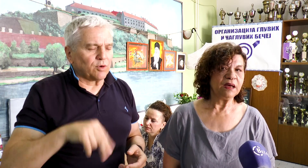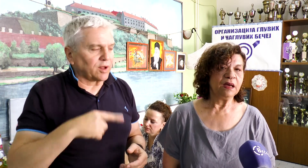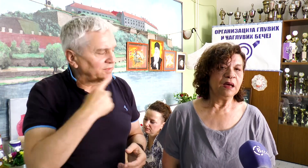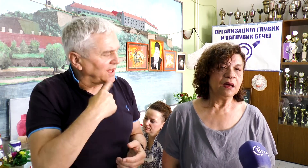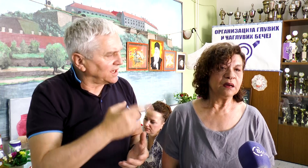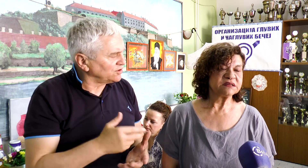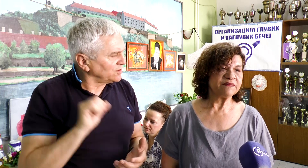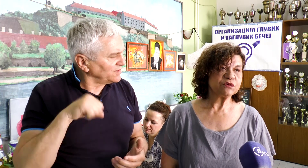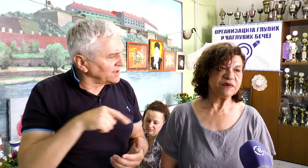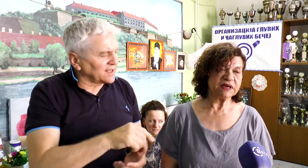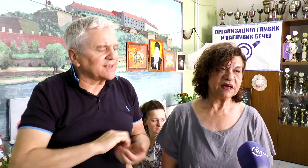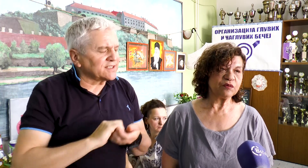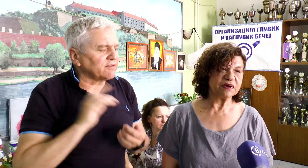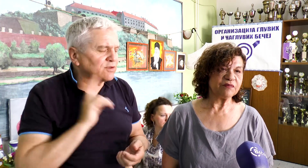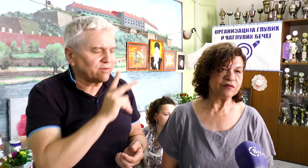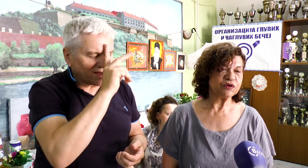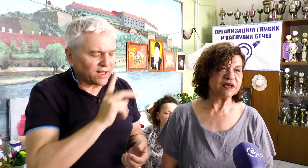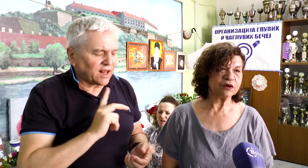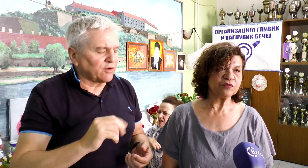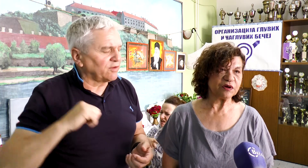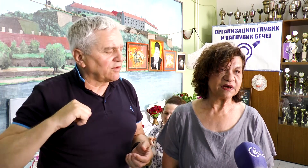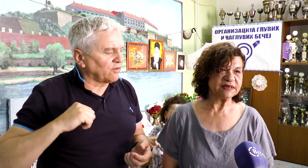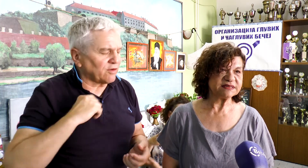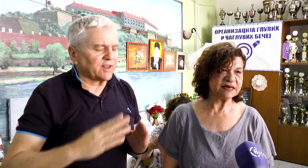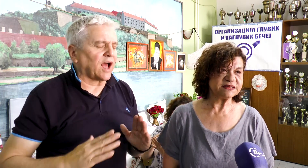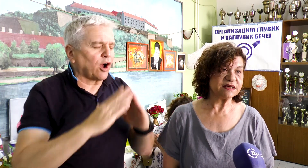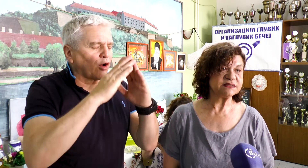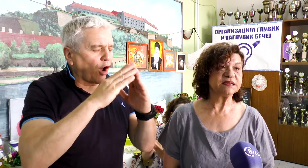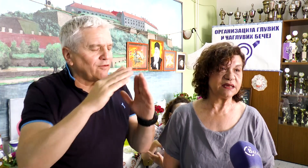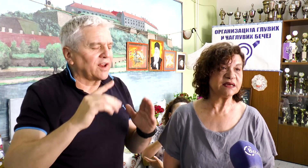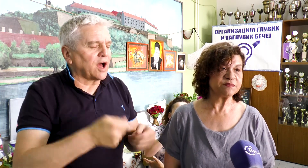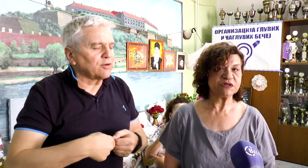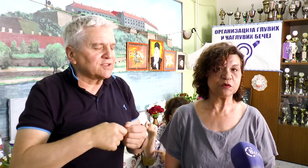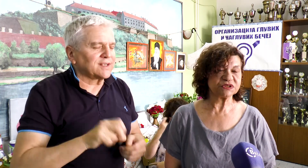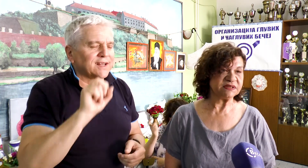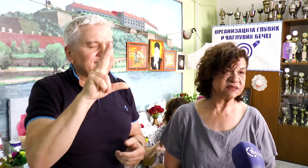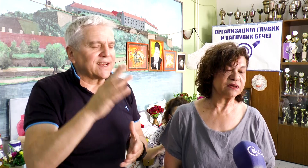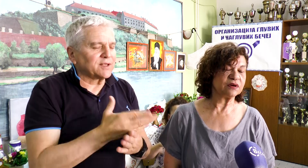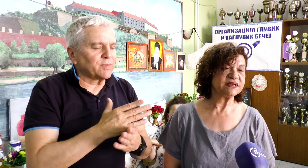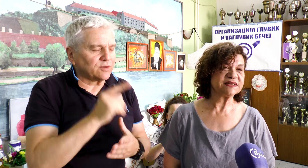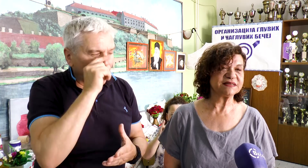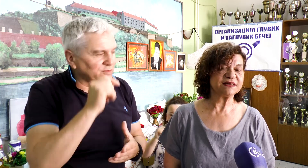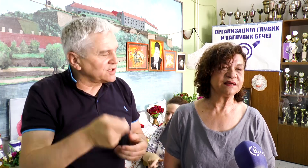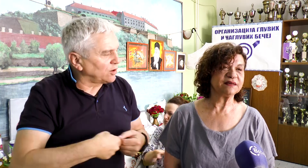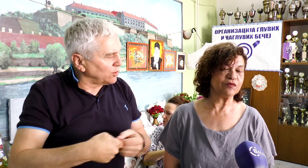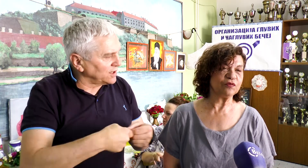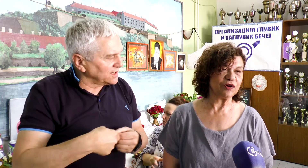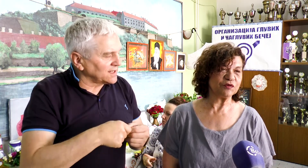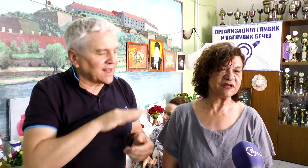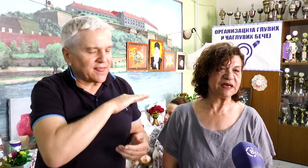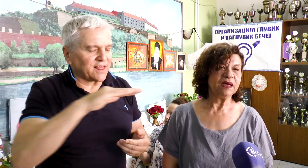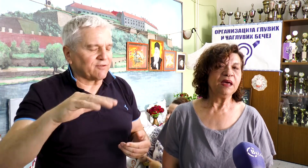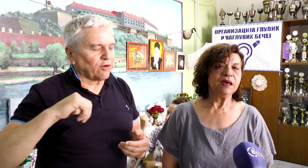je Savez gluvih i nagluvih Vojvodine krovna organizacija za 13 međuopštinskih organizacija na